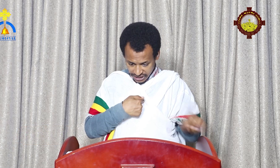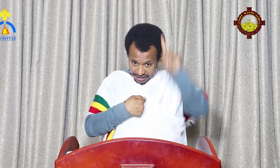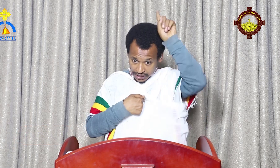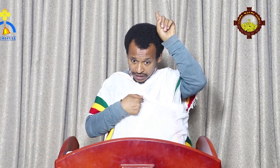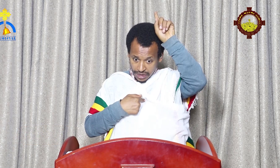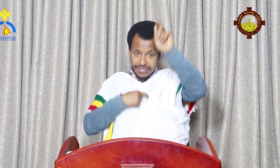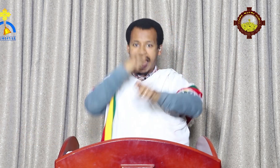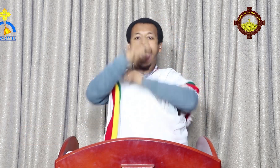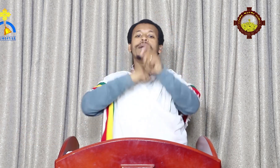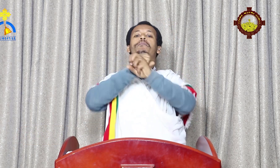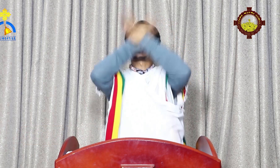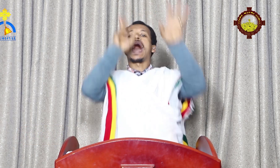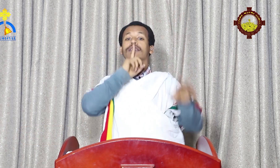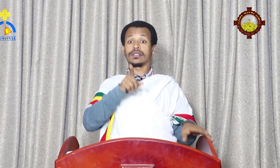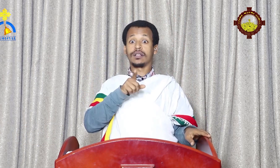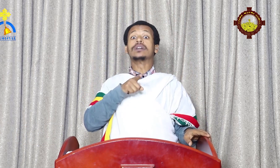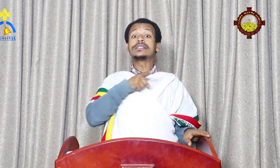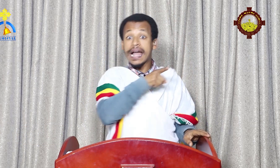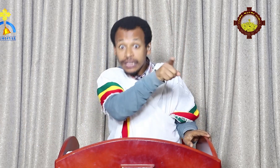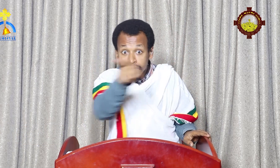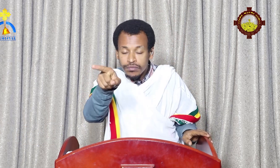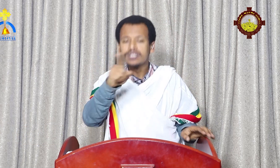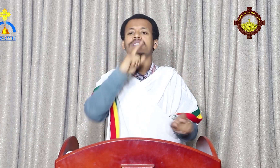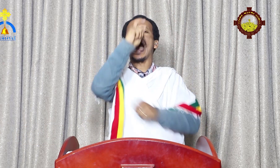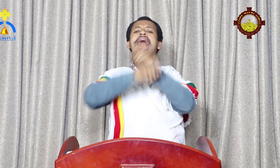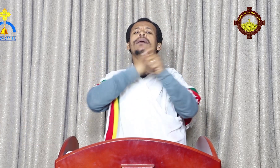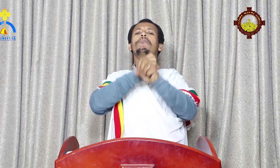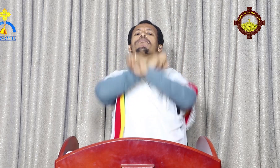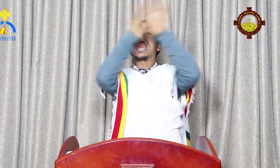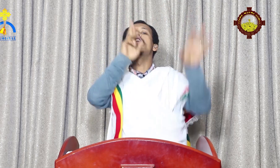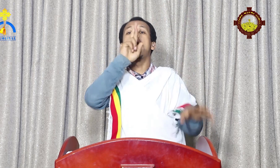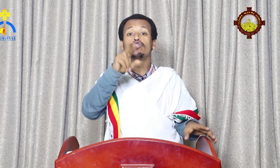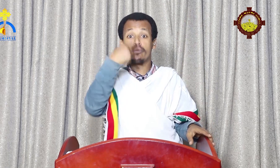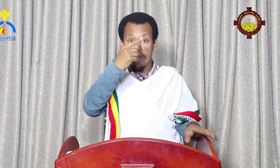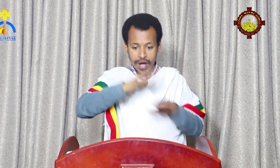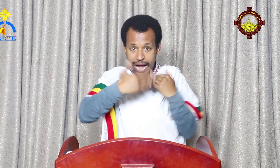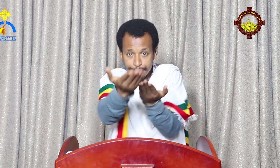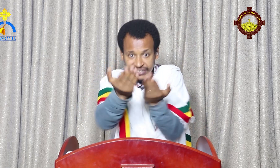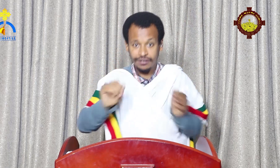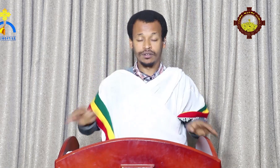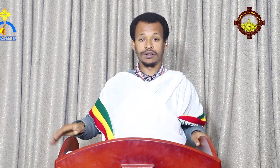እኔ የዓለም ብርሃን ነኝ፣ እናንተም የዓለም ብርሃን ናችሁ ብሎ ጋበሰ።